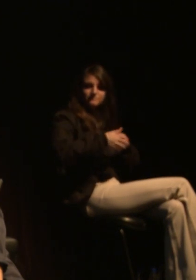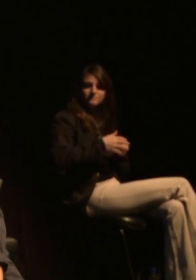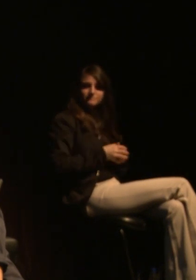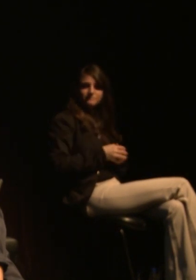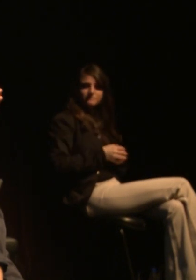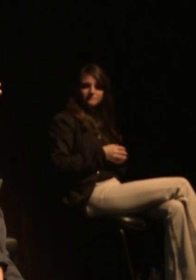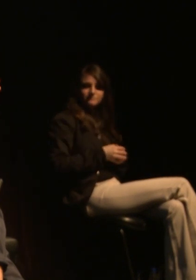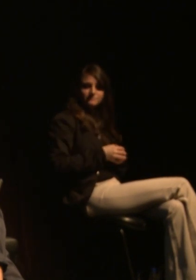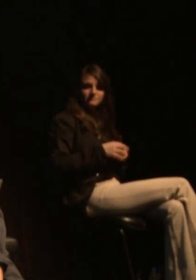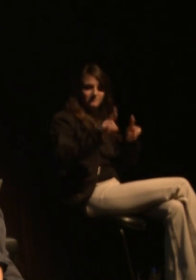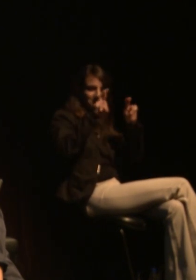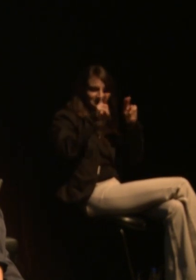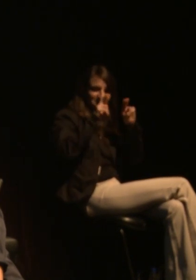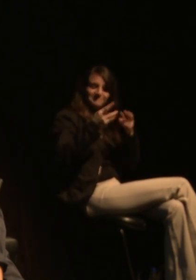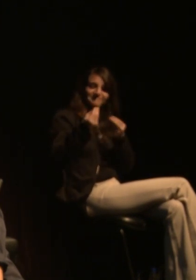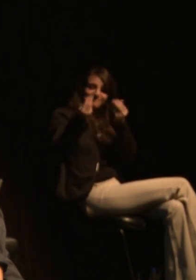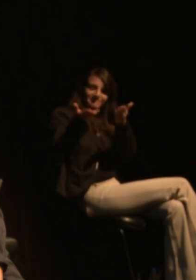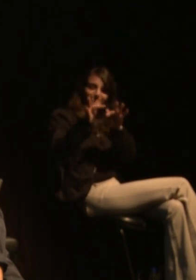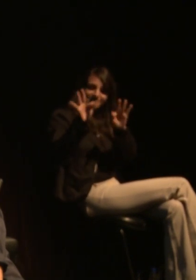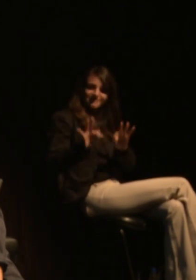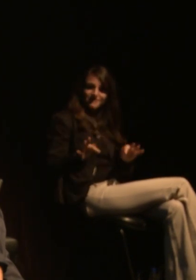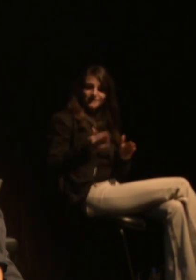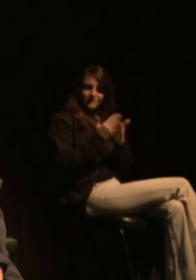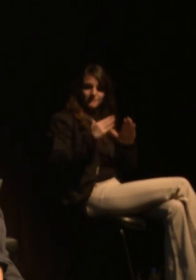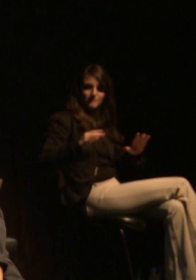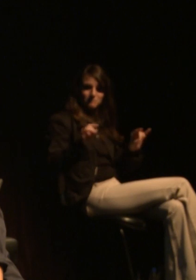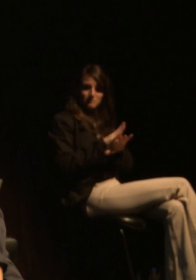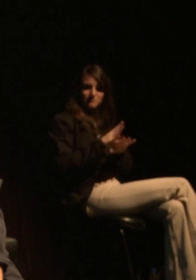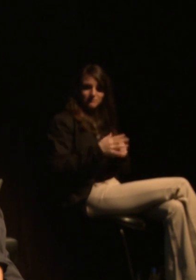estamos torcendo e te felicitando. Acabou?